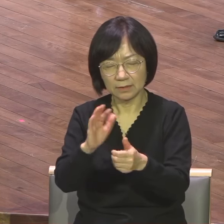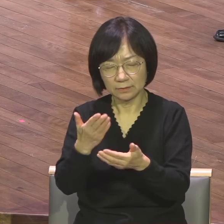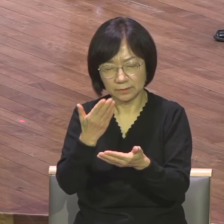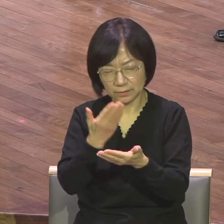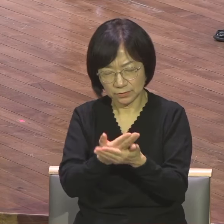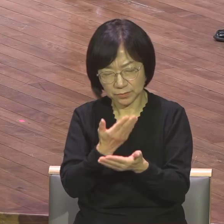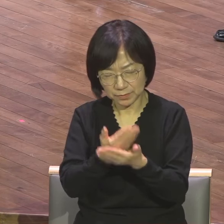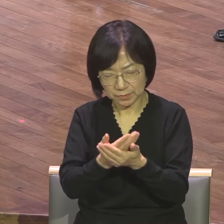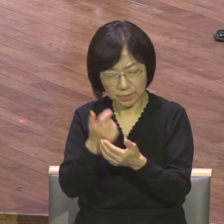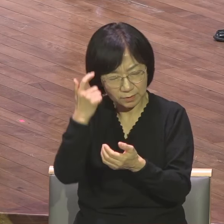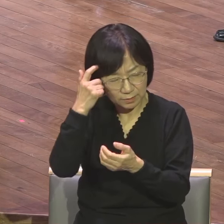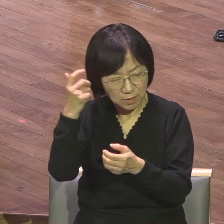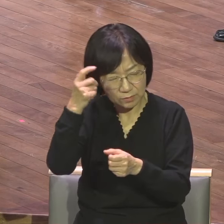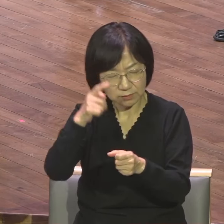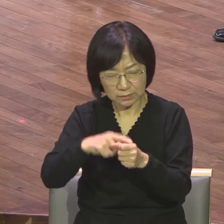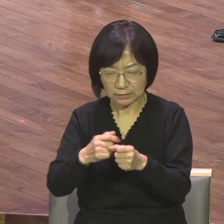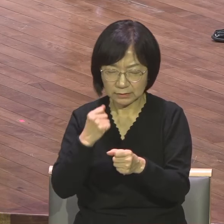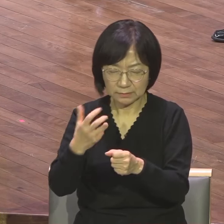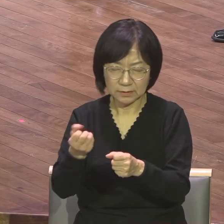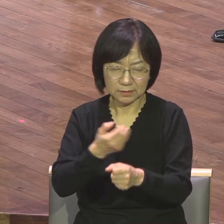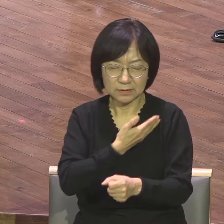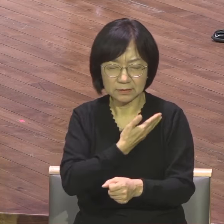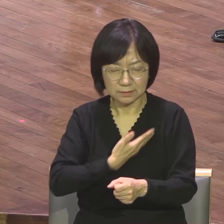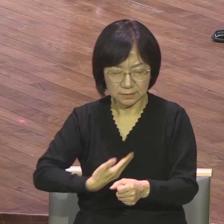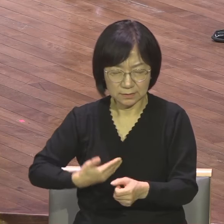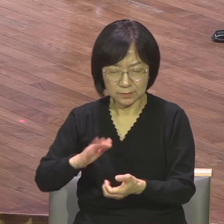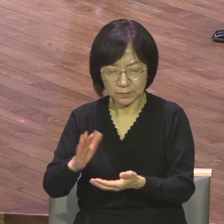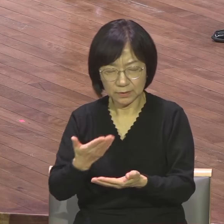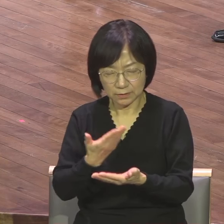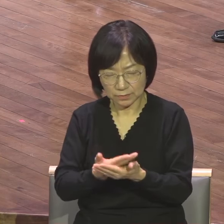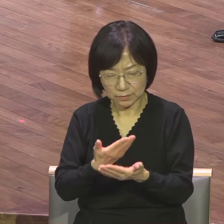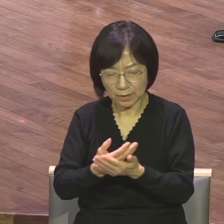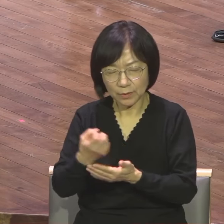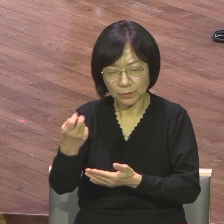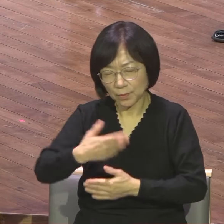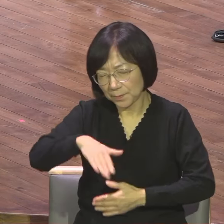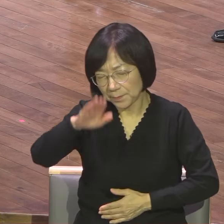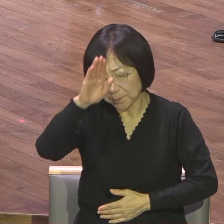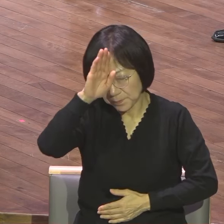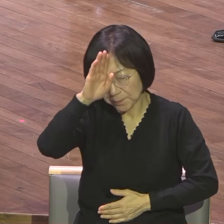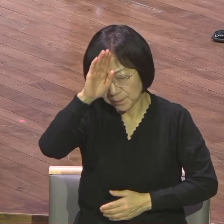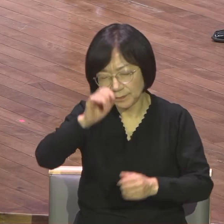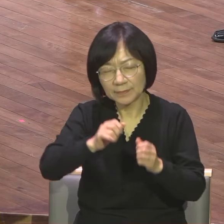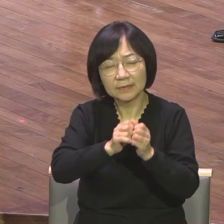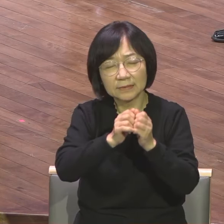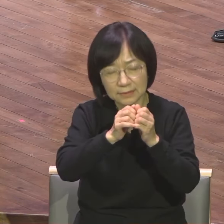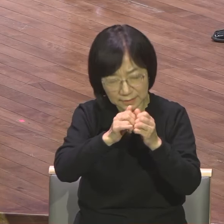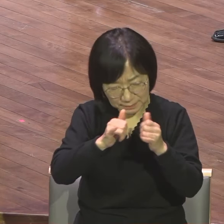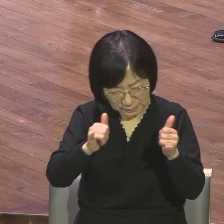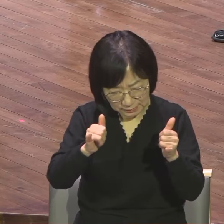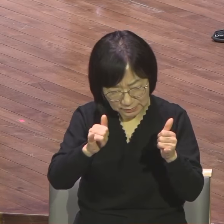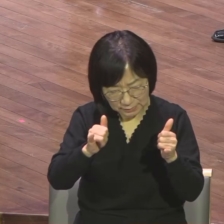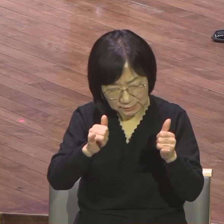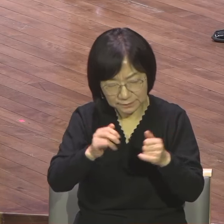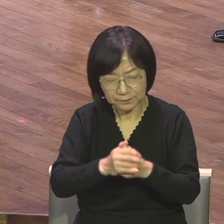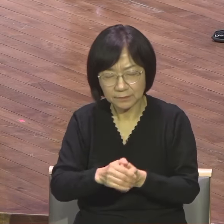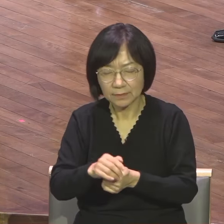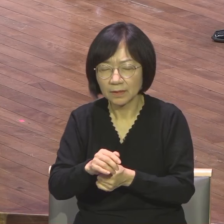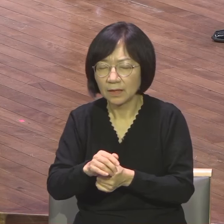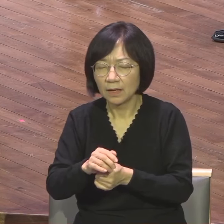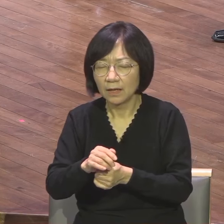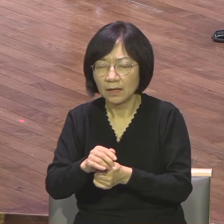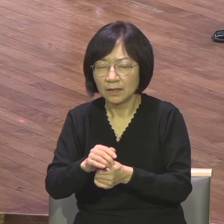끼치는 제자화 되게 하여 주시옵소서. 질병을 가지고 있는 모든 성도님들, 문제를 통해 예수가 그리스도 되심을